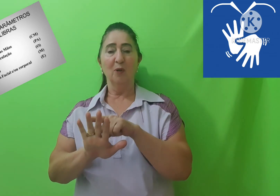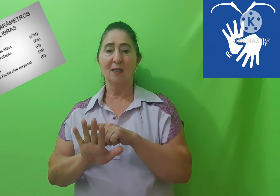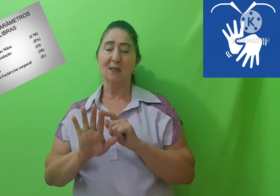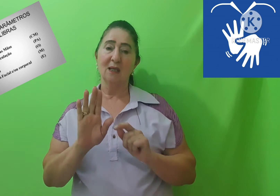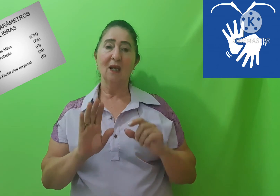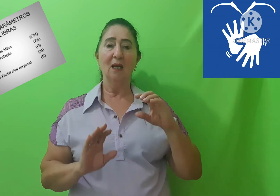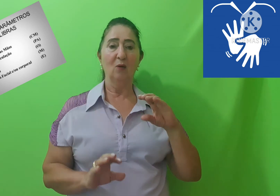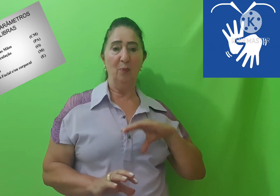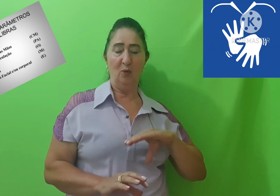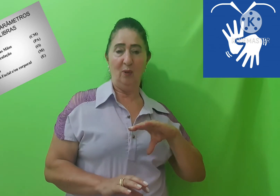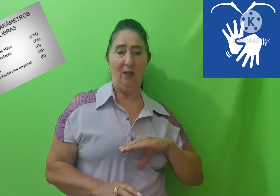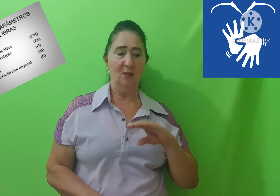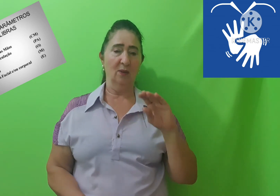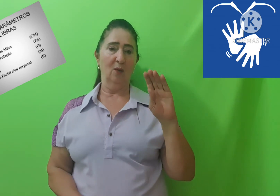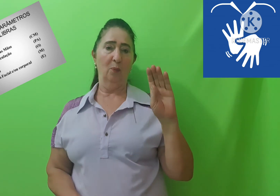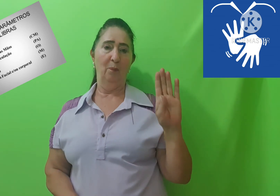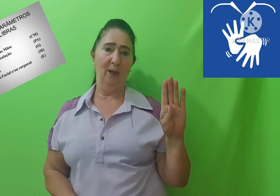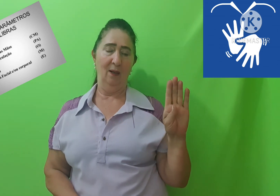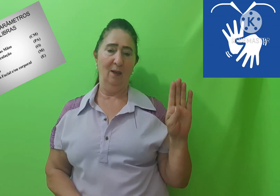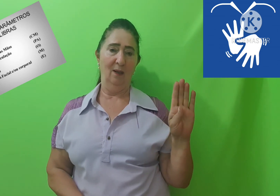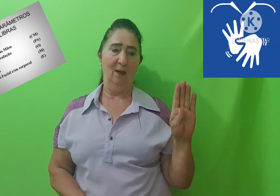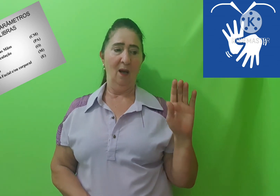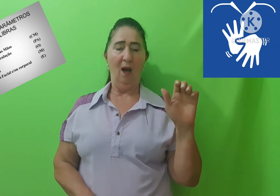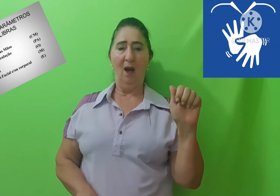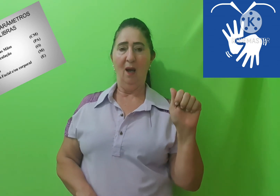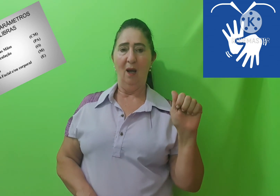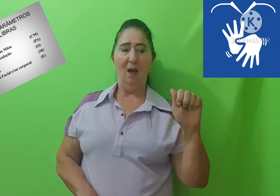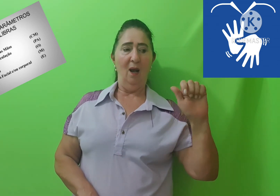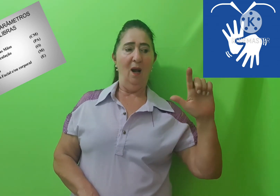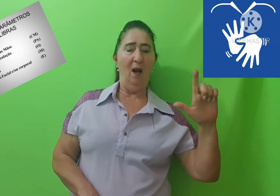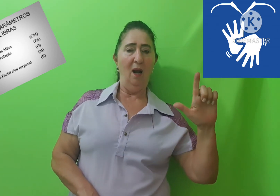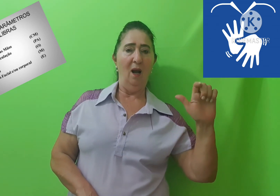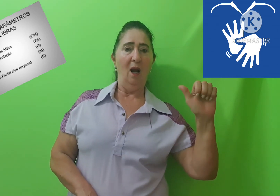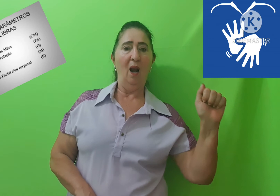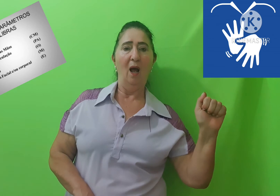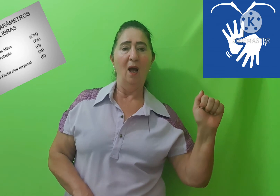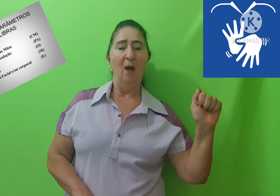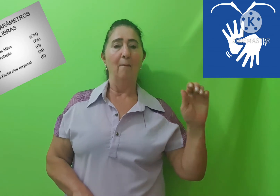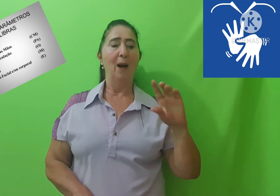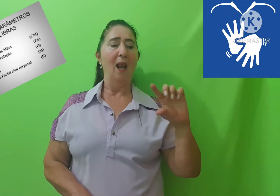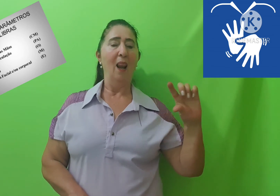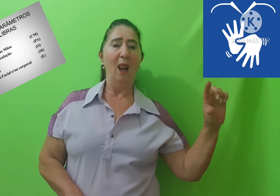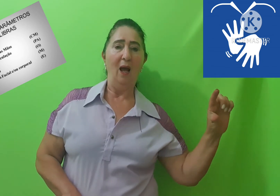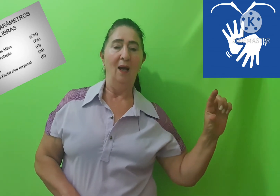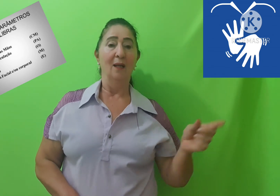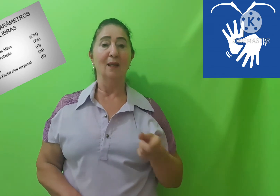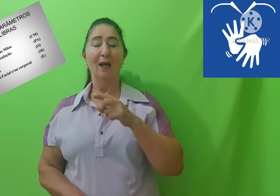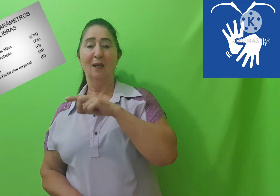Porque se na língua portuguesa eu tenho lá, bala. Na língua